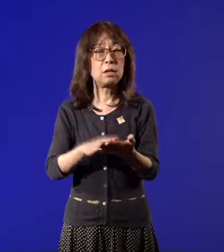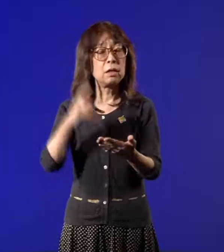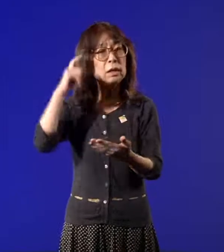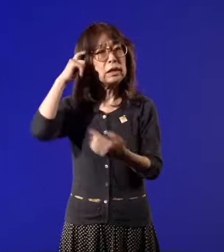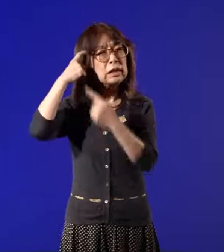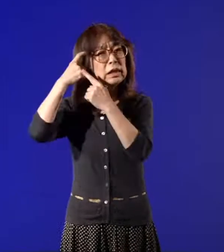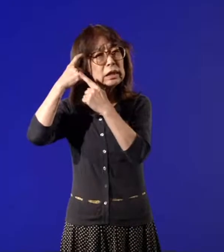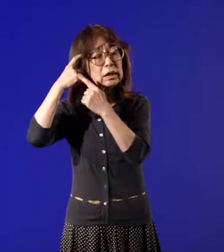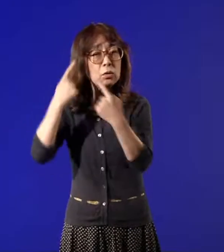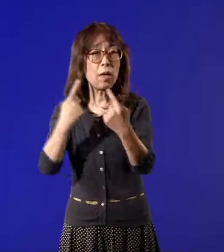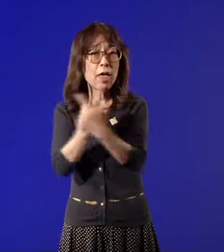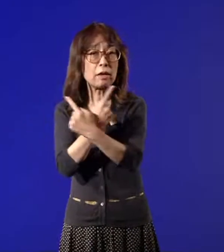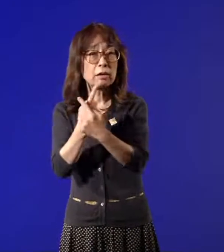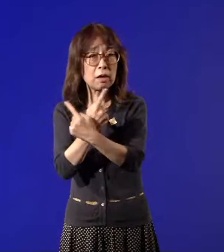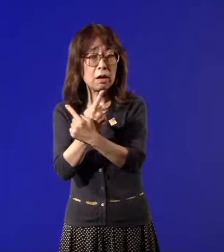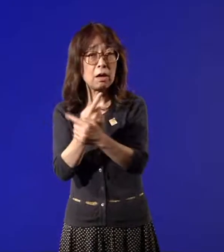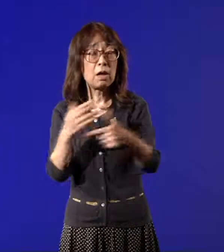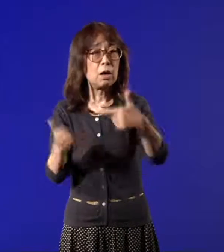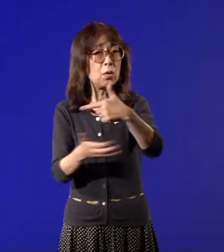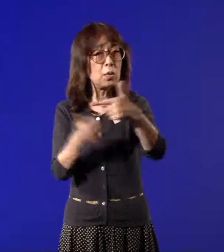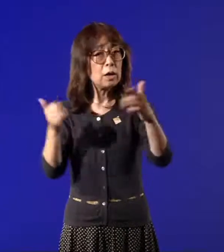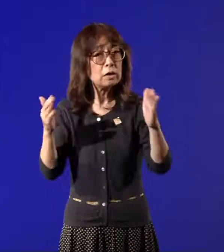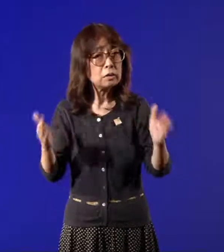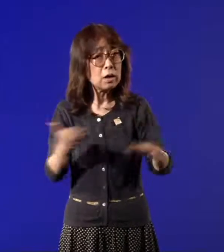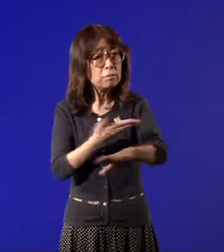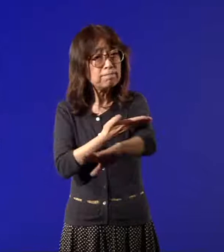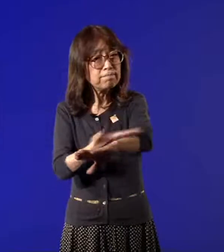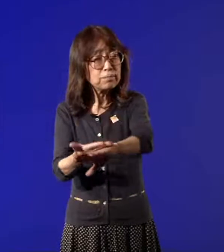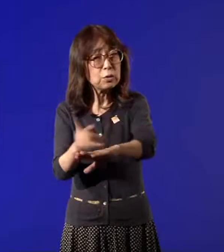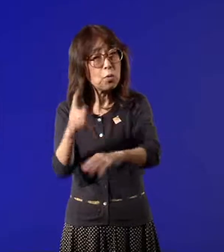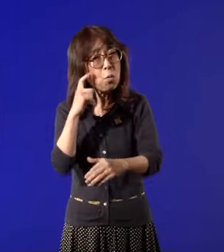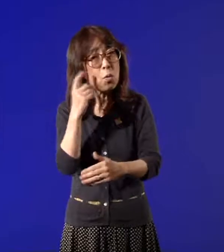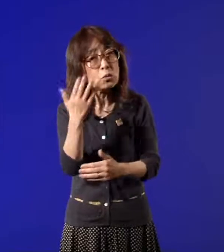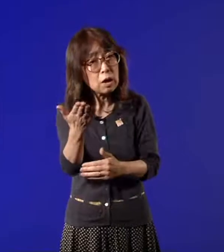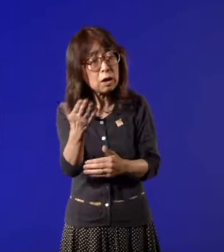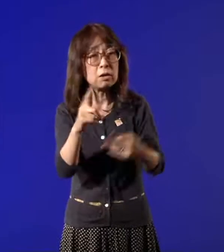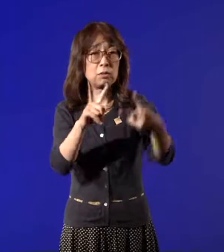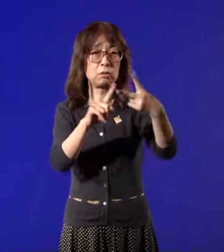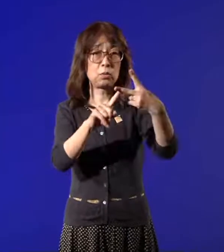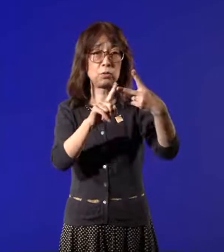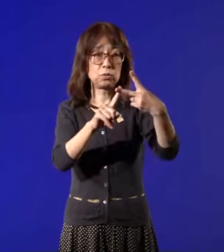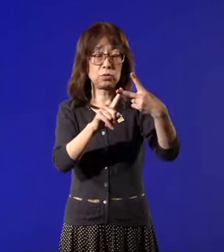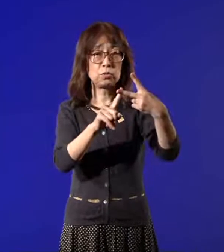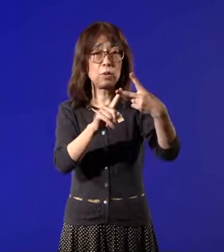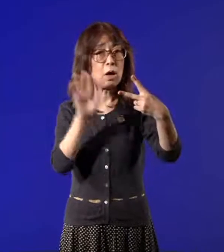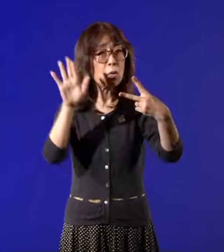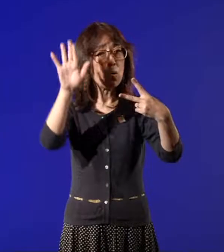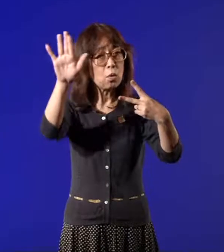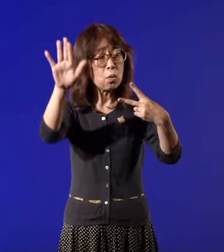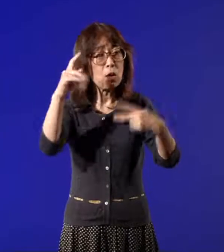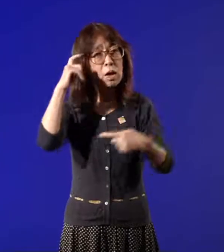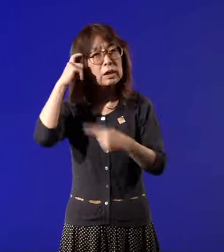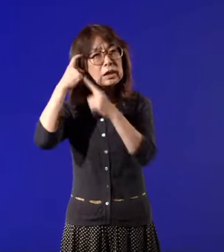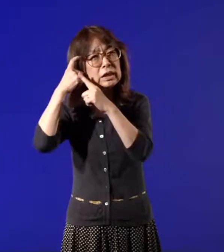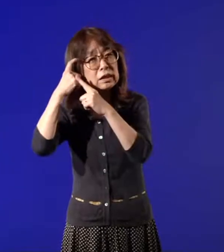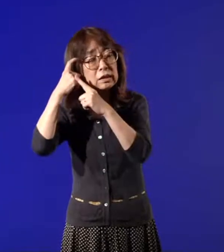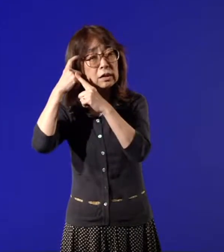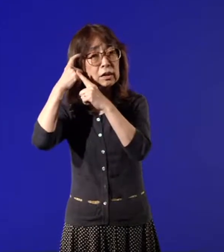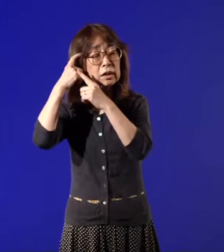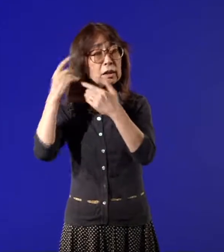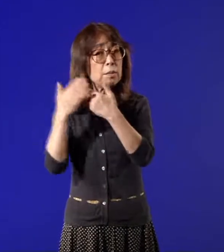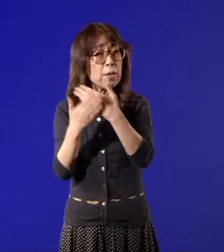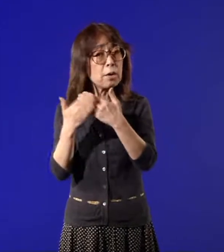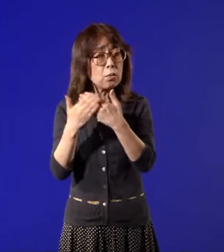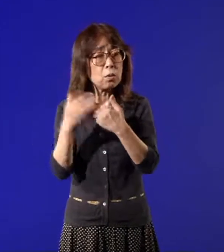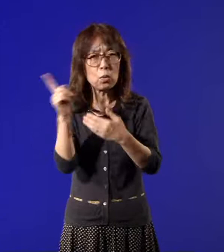の変化について半年経ってどのように思われるか、あともう一点が 今後その意識の部分についてど